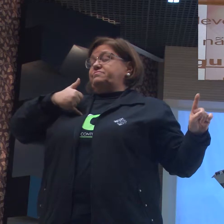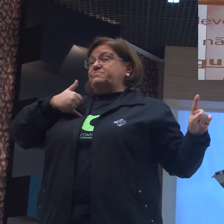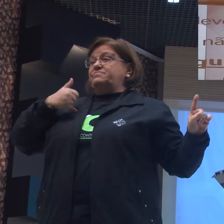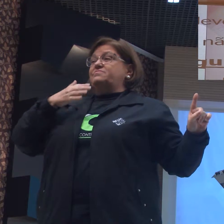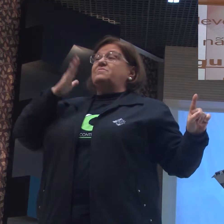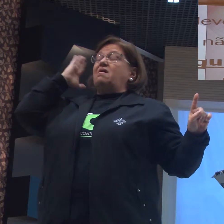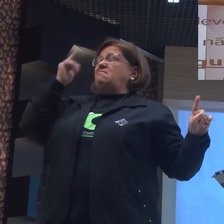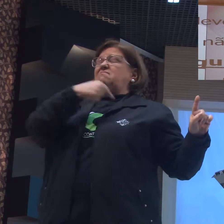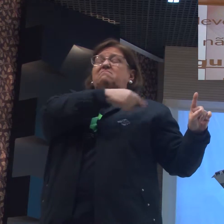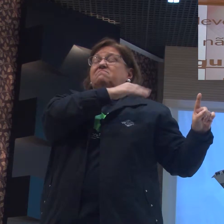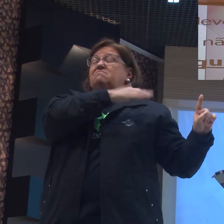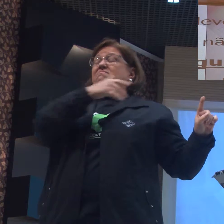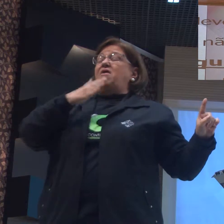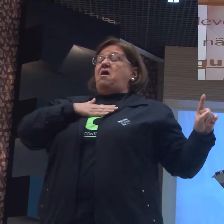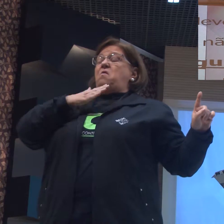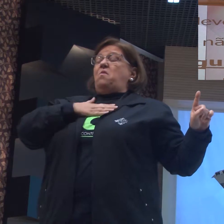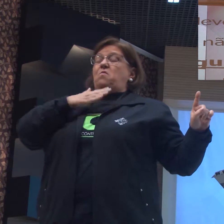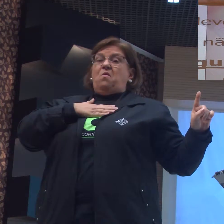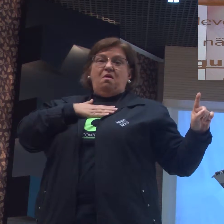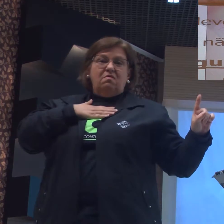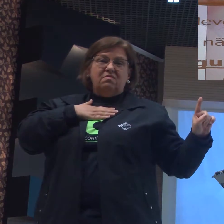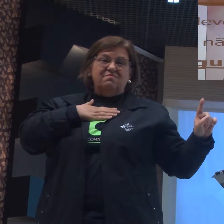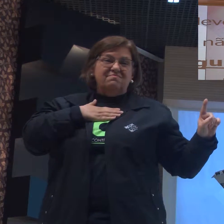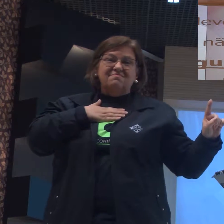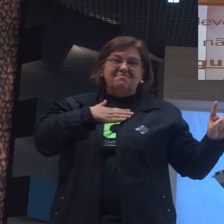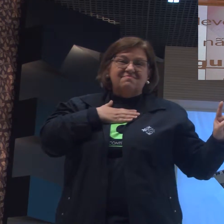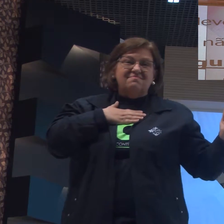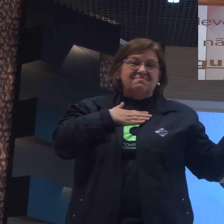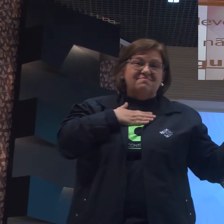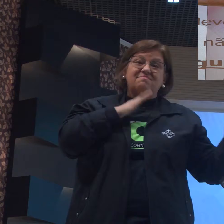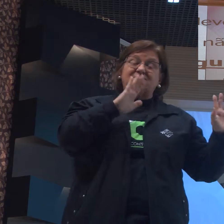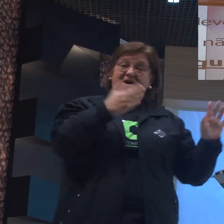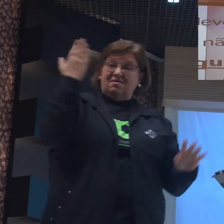orgulhoso, autossuficiente. Mas isso não aconteceu lá.